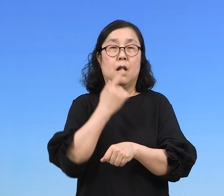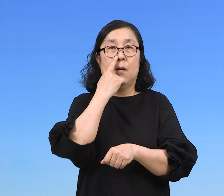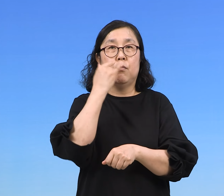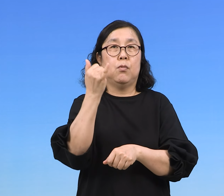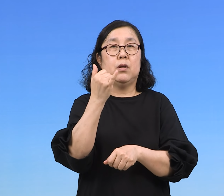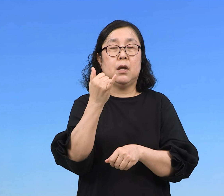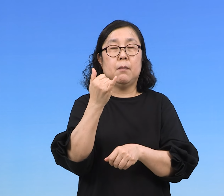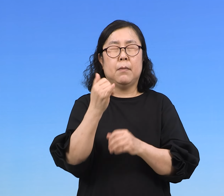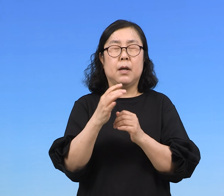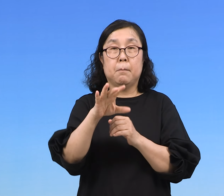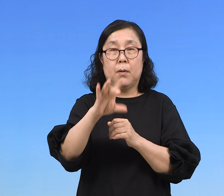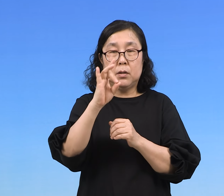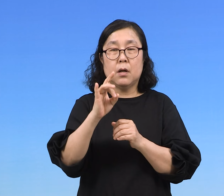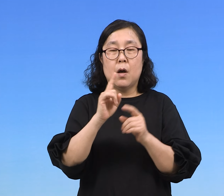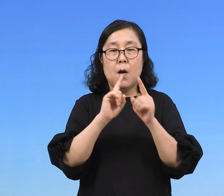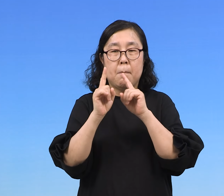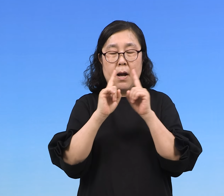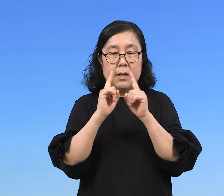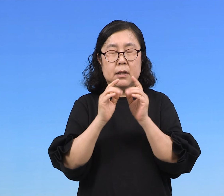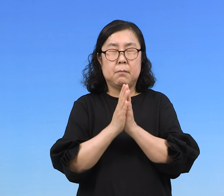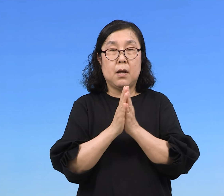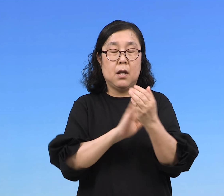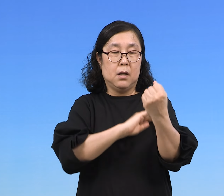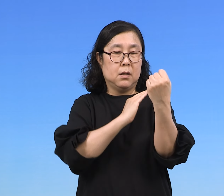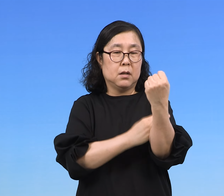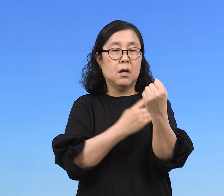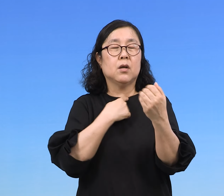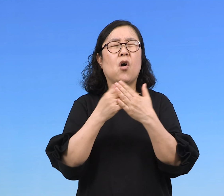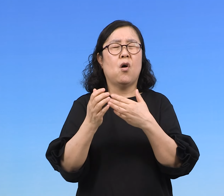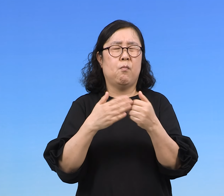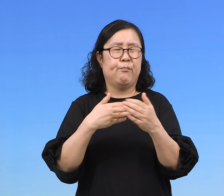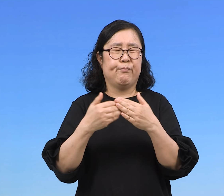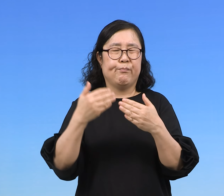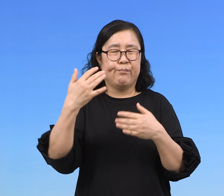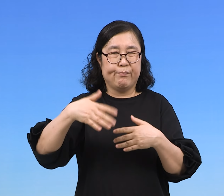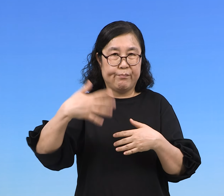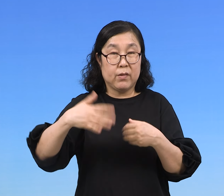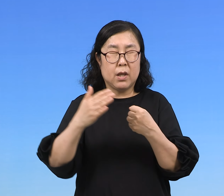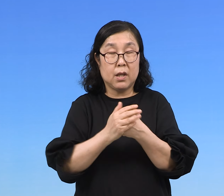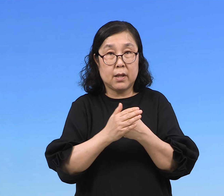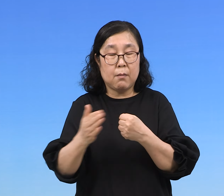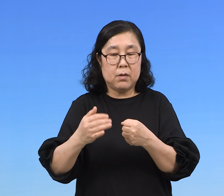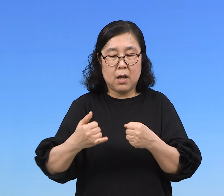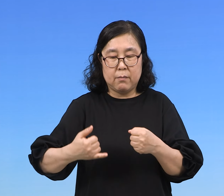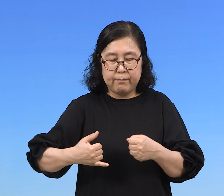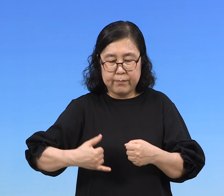부모들이 먼저 뭐 이 말씀의 능력을 뭐 잘 실감을 못하고 하시니까,